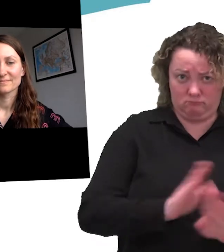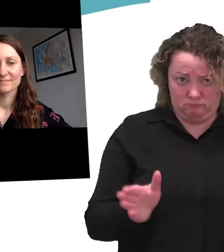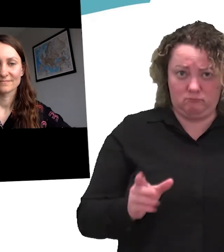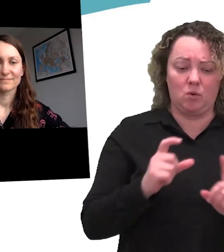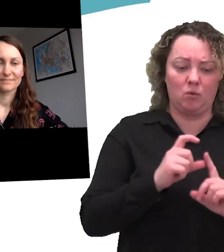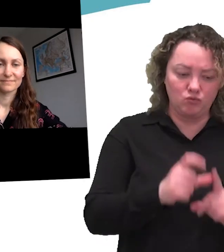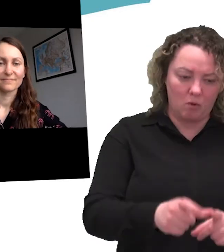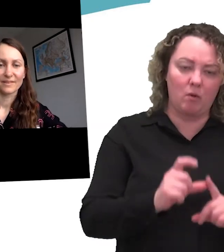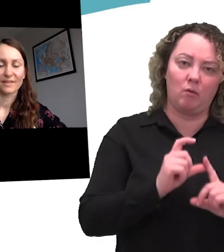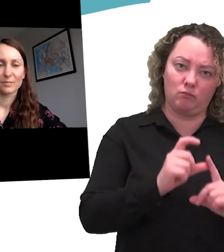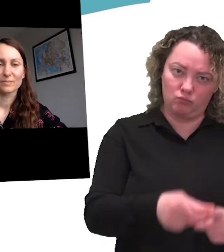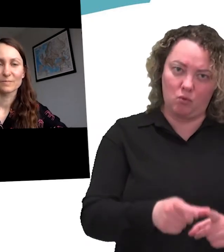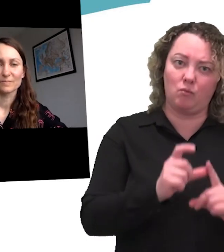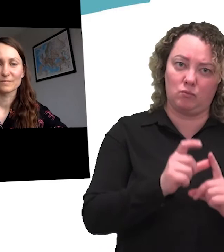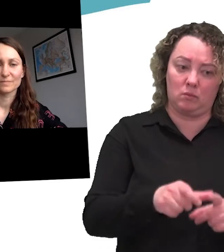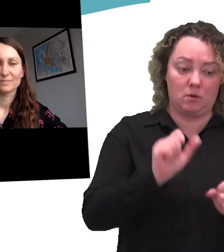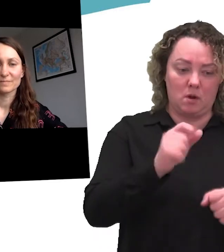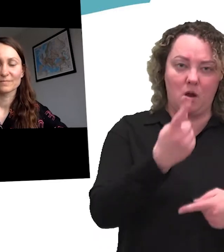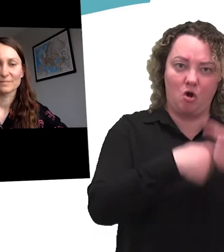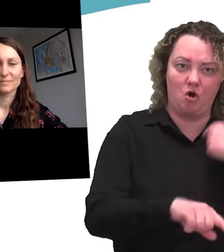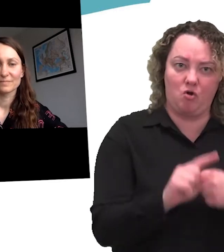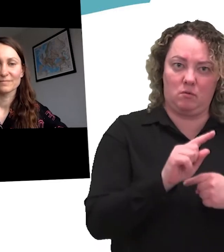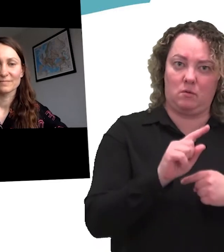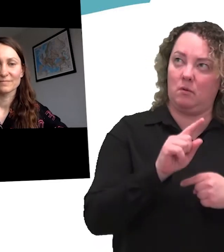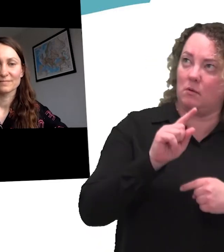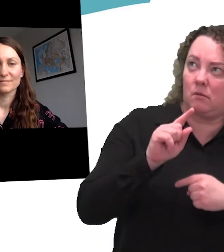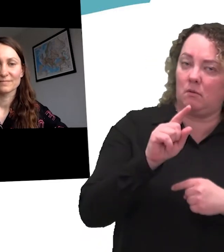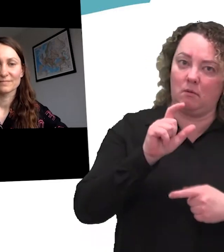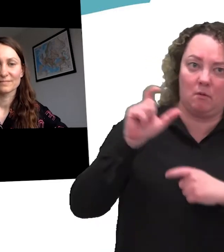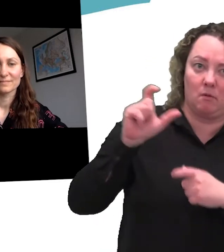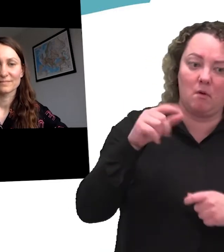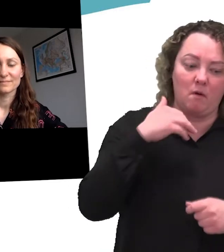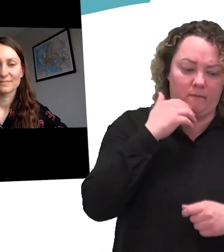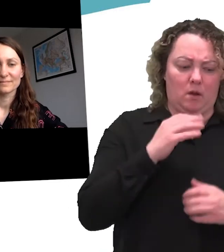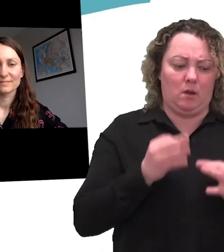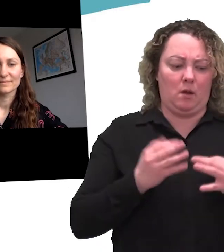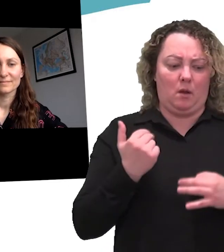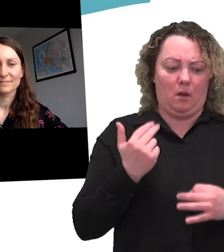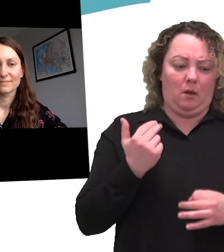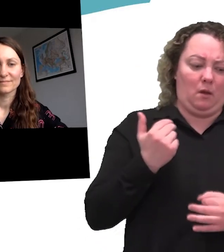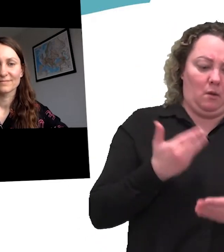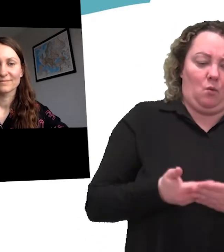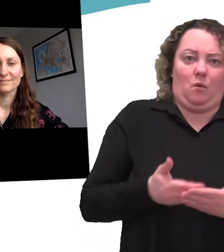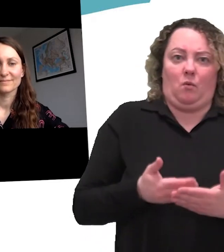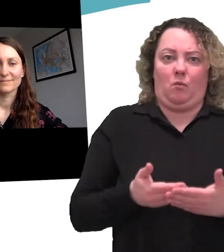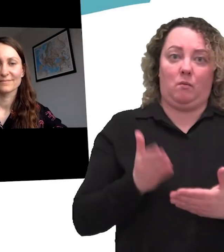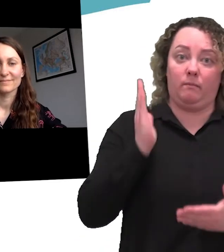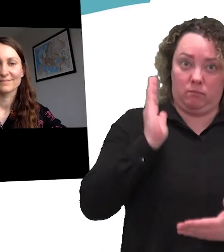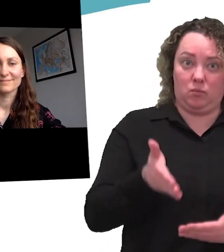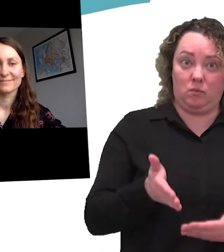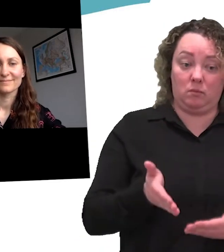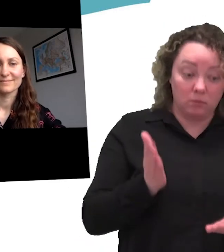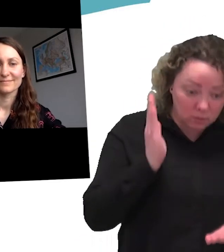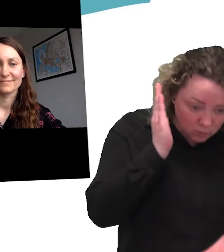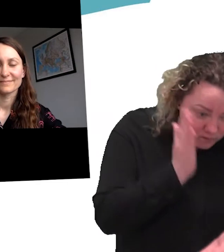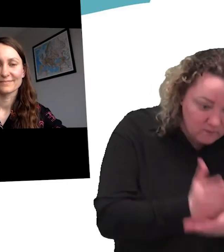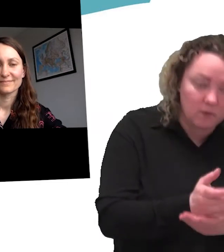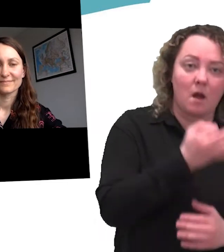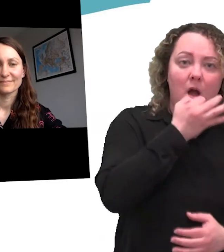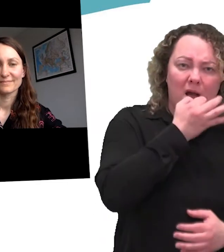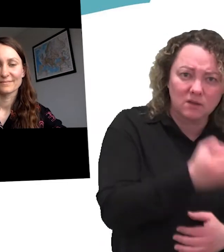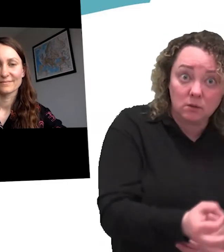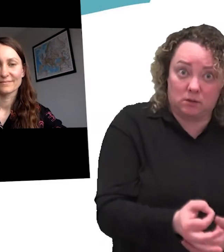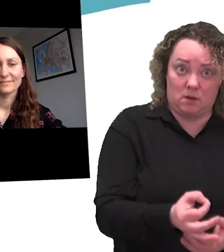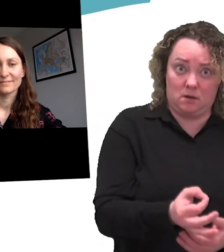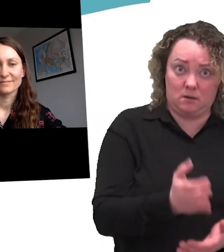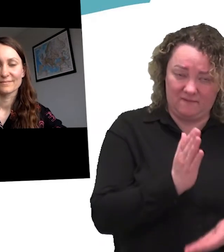panaudotas prieš jūs ir tada jūs patys galvosit to tikrai kodėl. O todėl, nu čia nelabai gražus atsakymas, bet